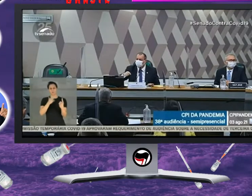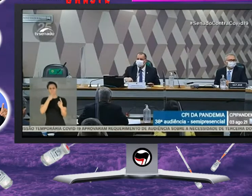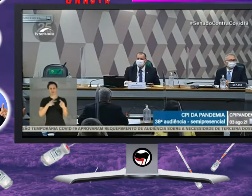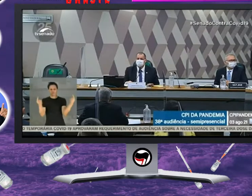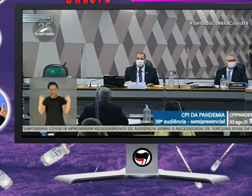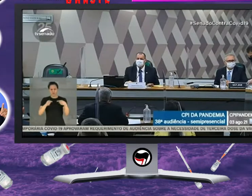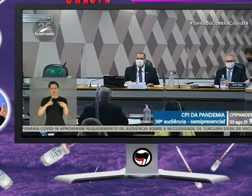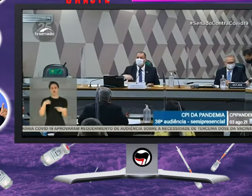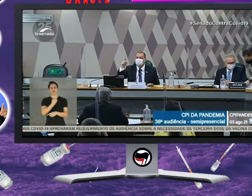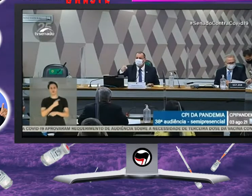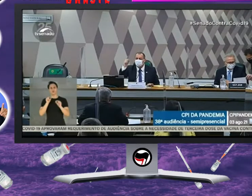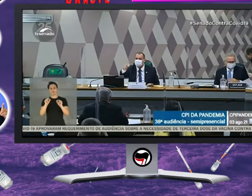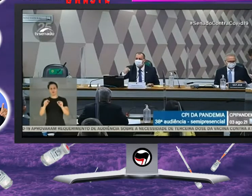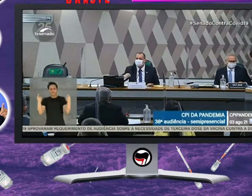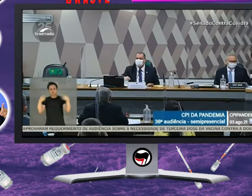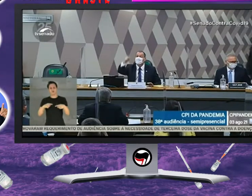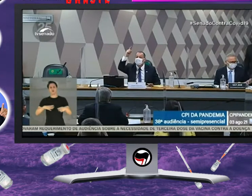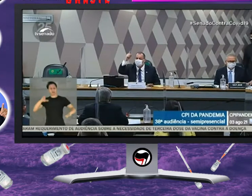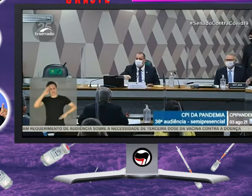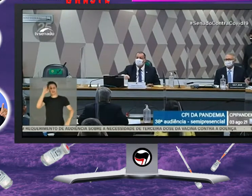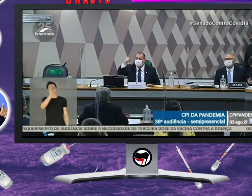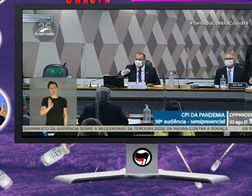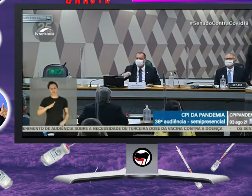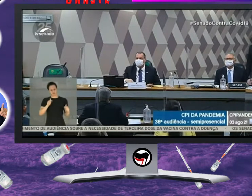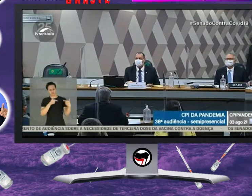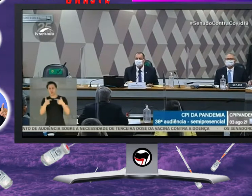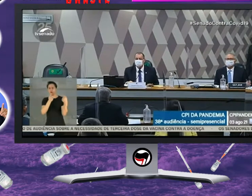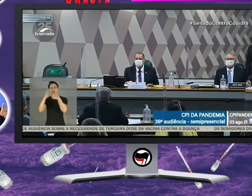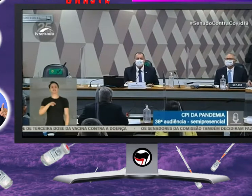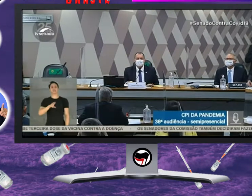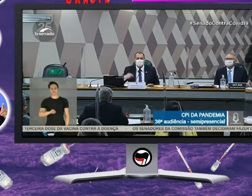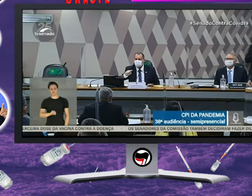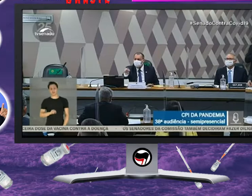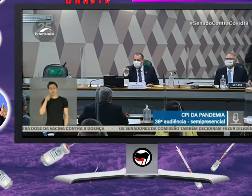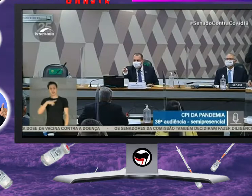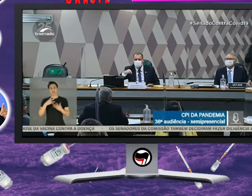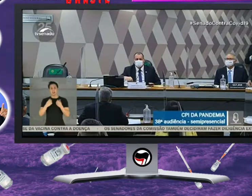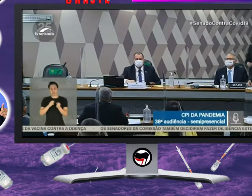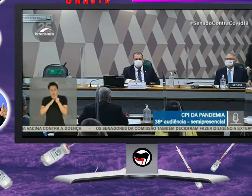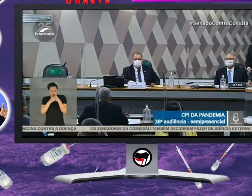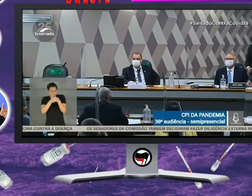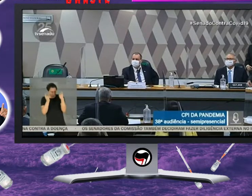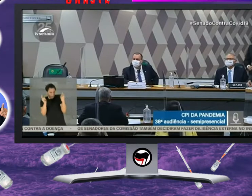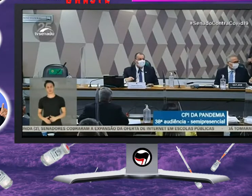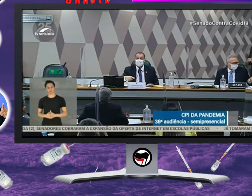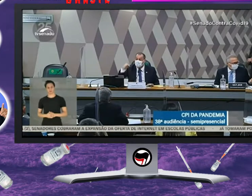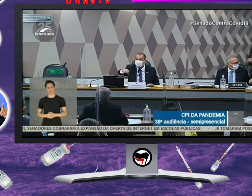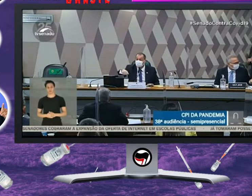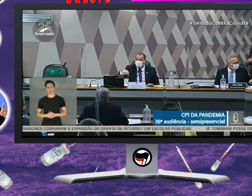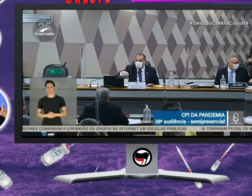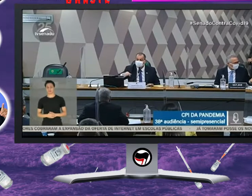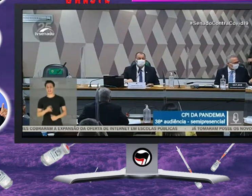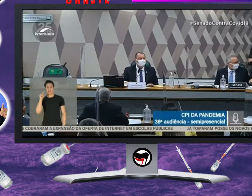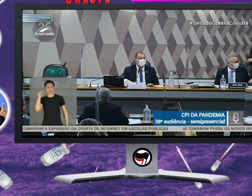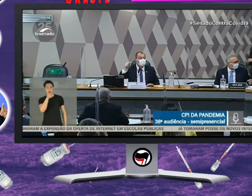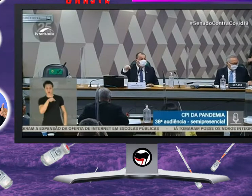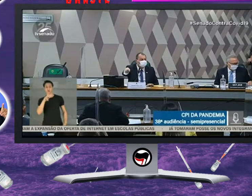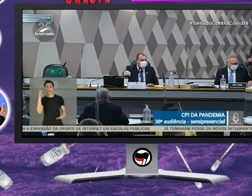afrontando o exército brasileiro, e afrontando o exército brasileiro que lutou contra o nazismo. E aí ninguém abre a boca aqui para falar. Este Congresso, o presidente do